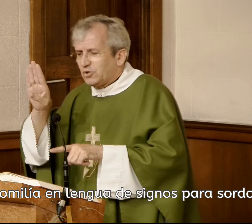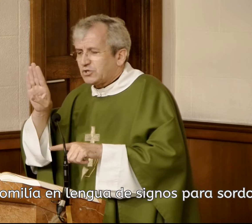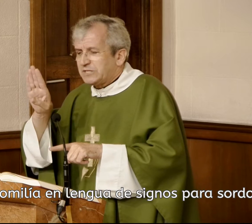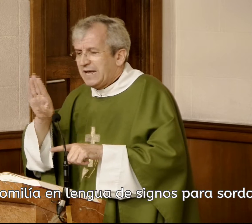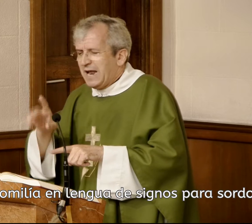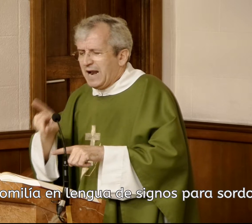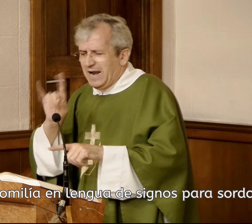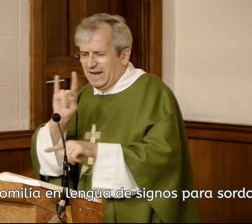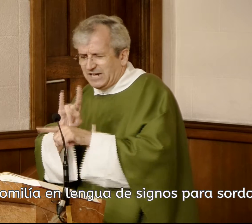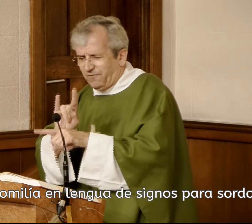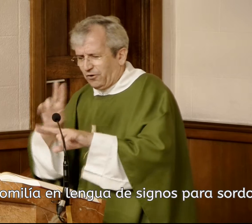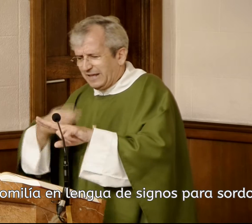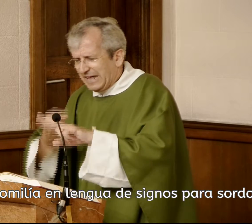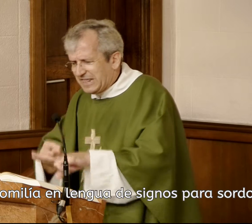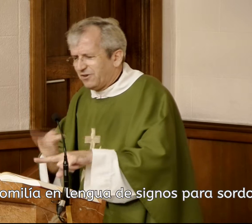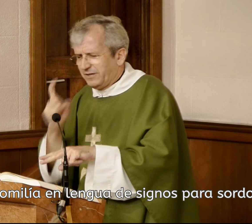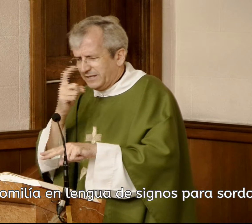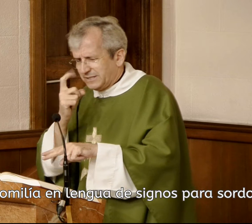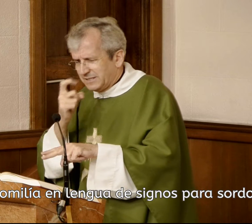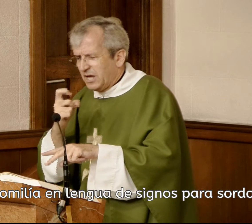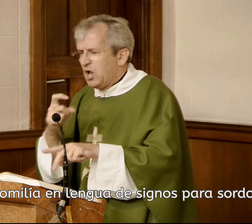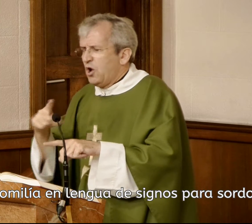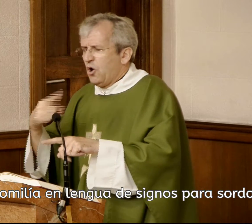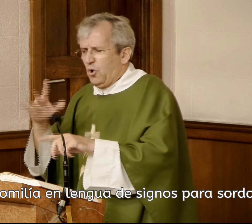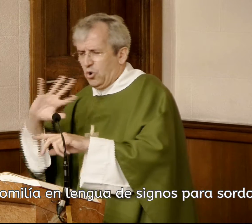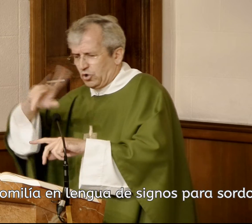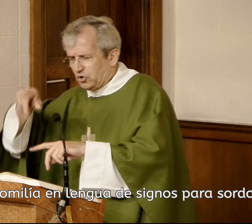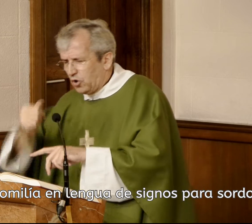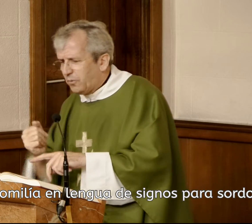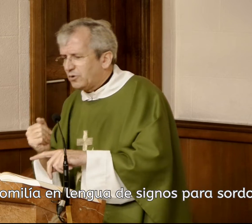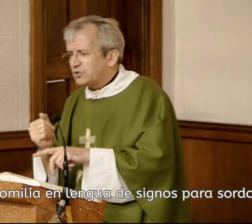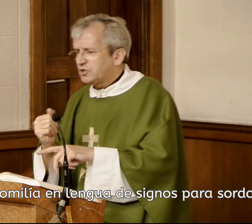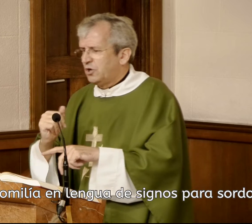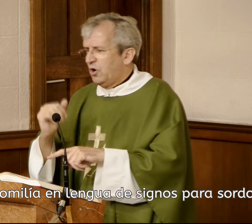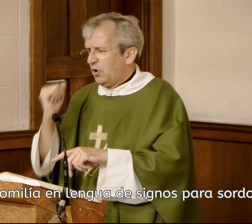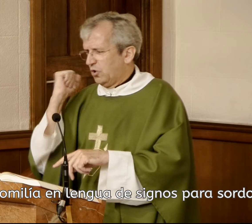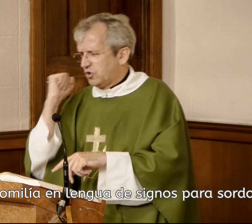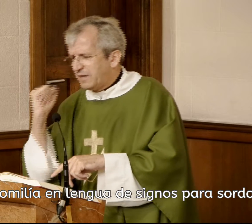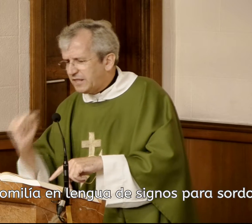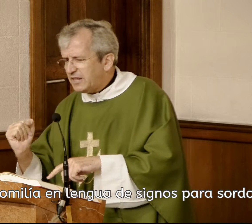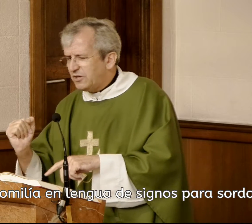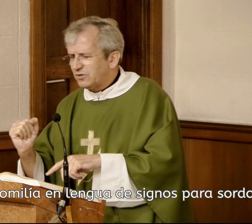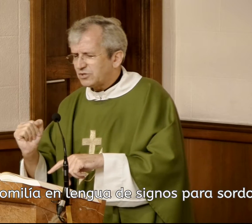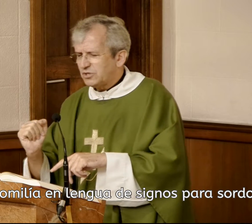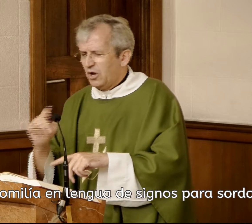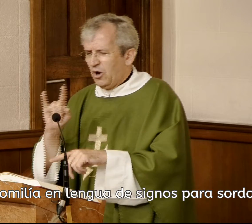perversos, las fornicaciones, los robos, los homicidios,